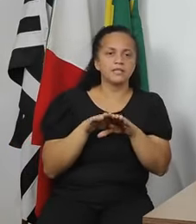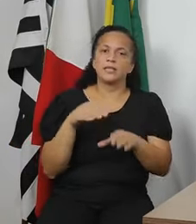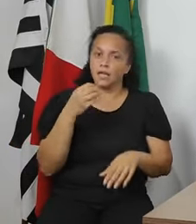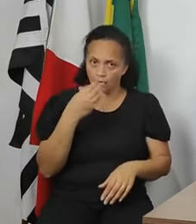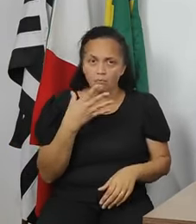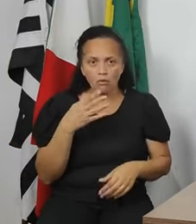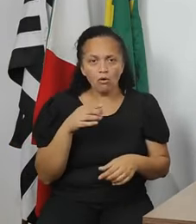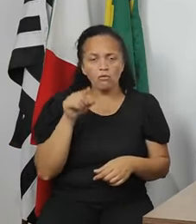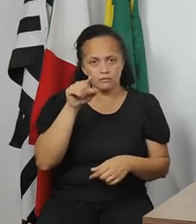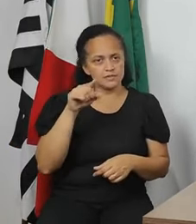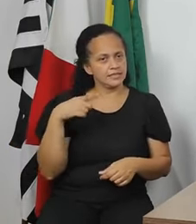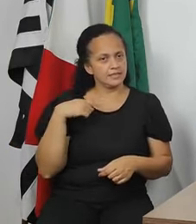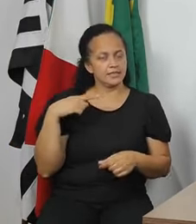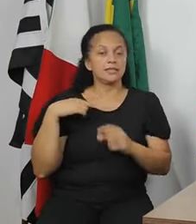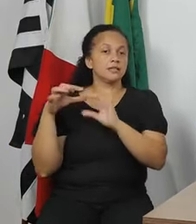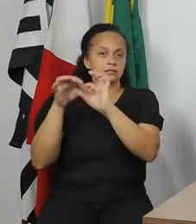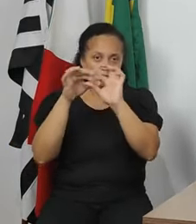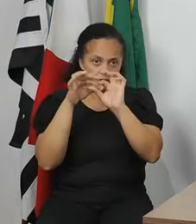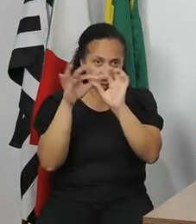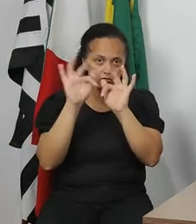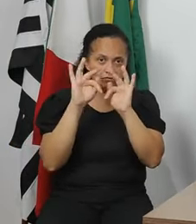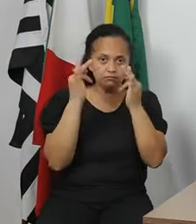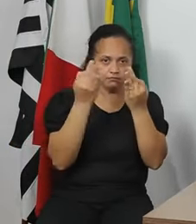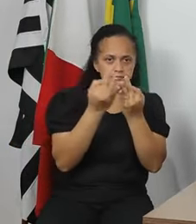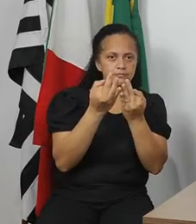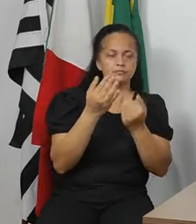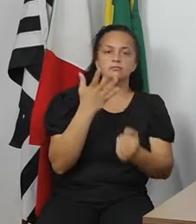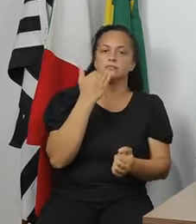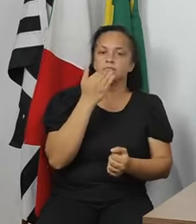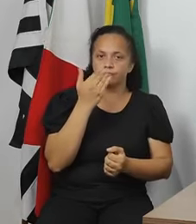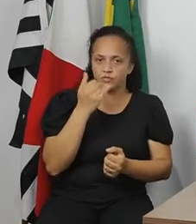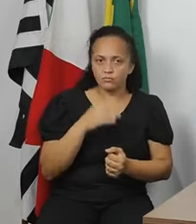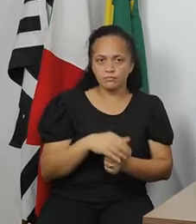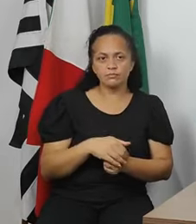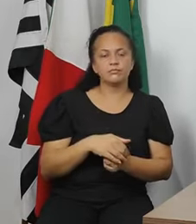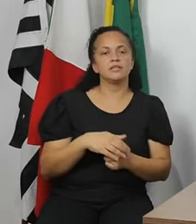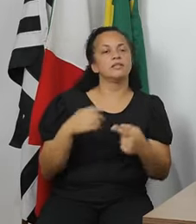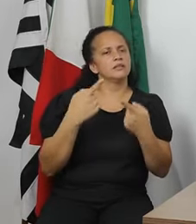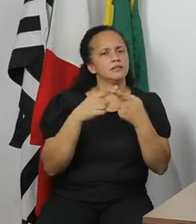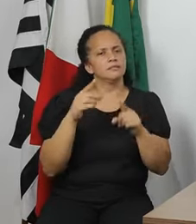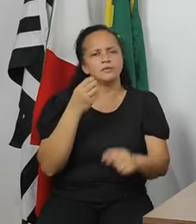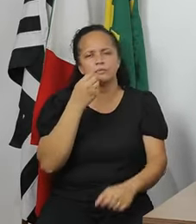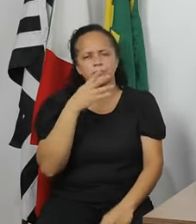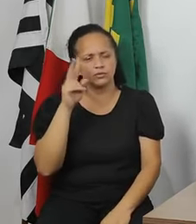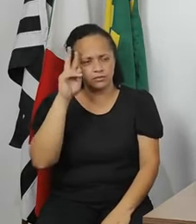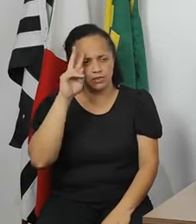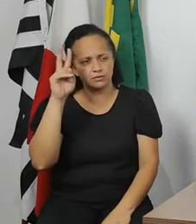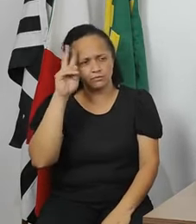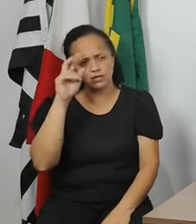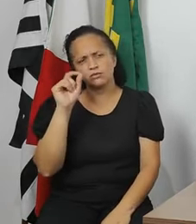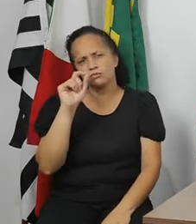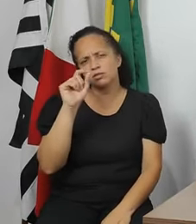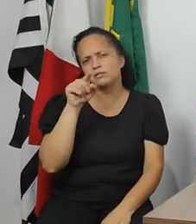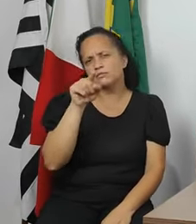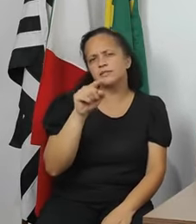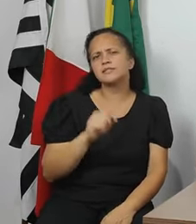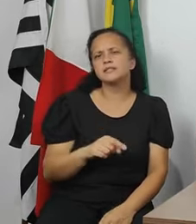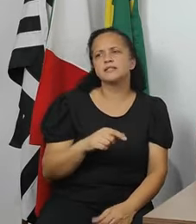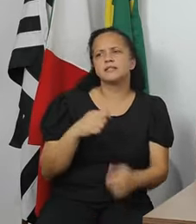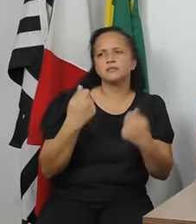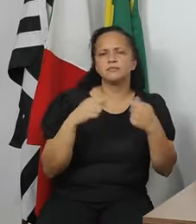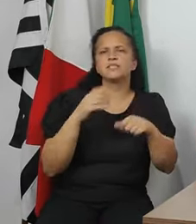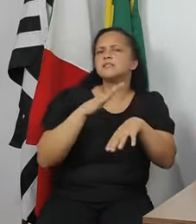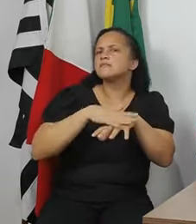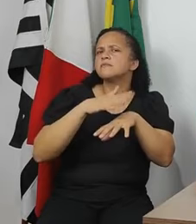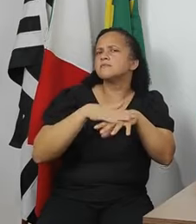de comunhão, mas que a gente reflita aqui também sobre o que a gente deixou a desejar, o que a gente deveria fazer